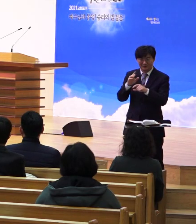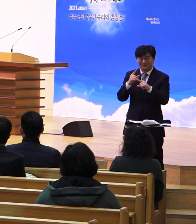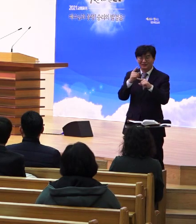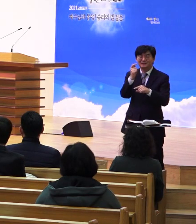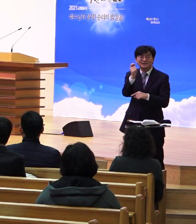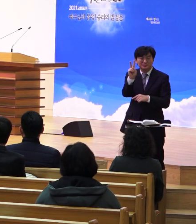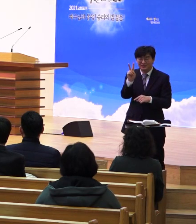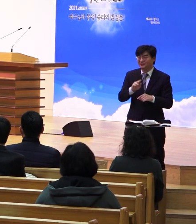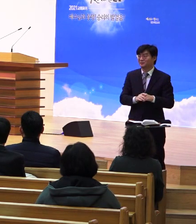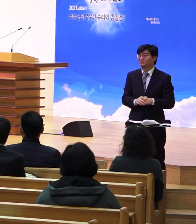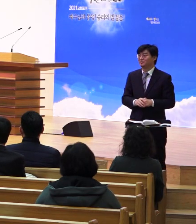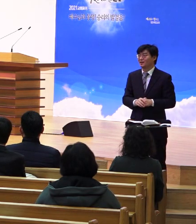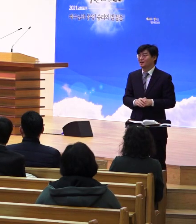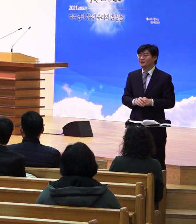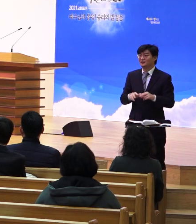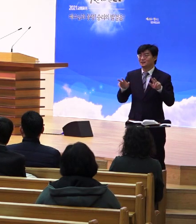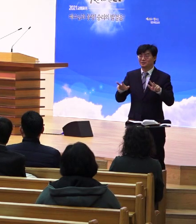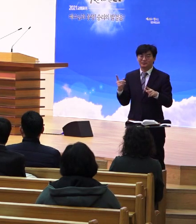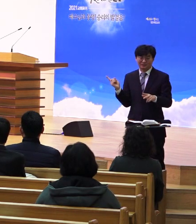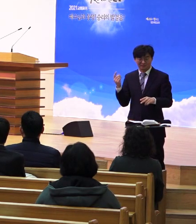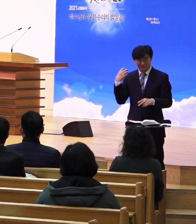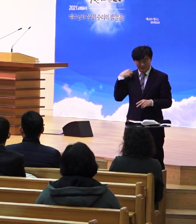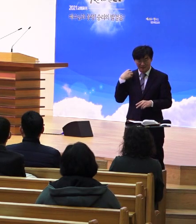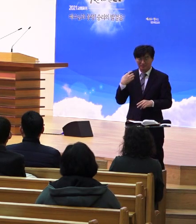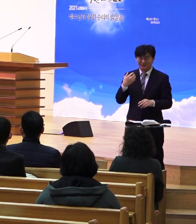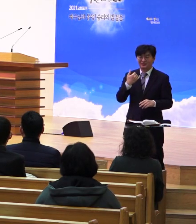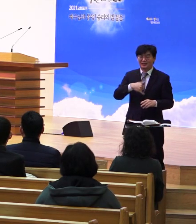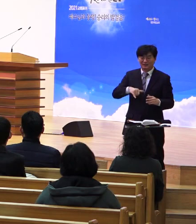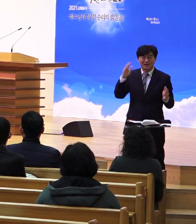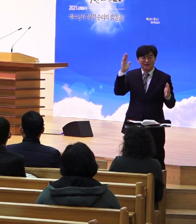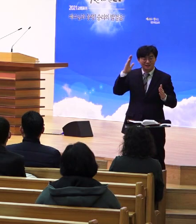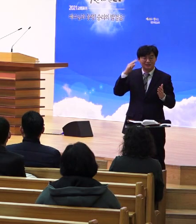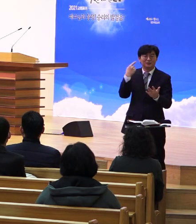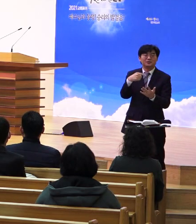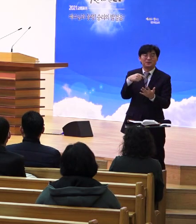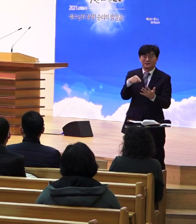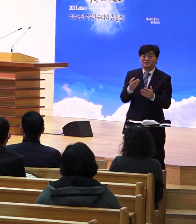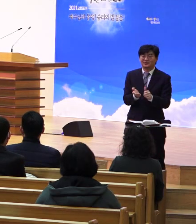될지 생각하고 기도하는 시간이었습니다. 포항극동방송은 올해